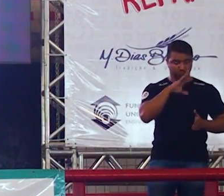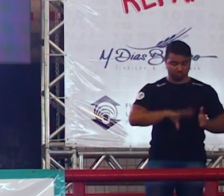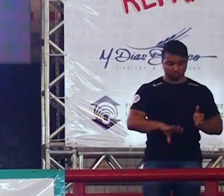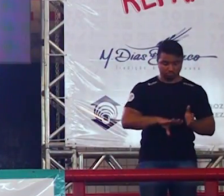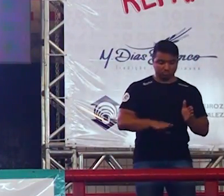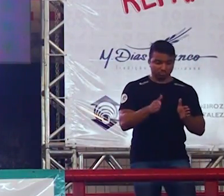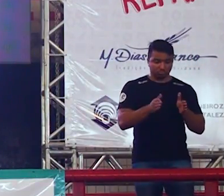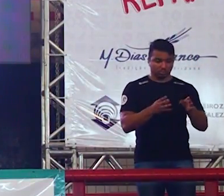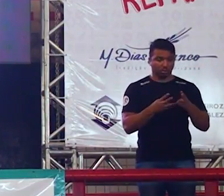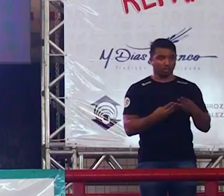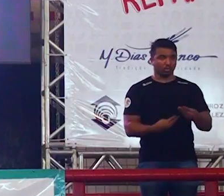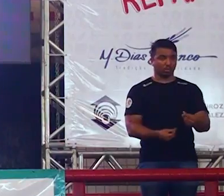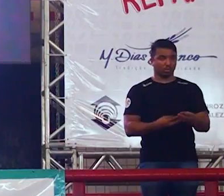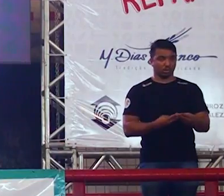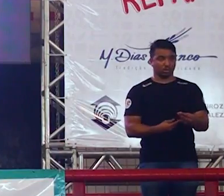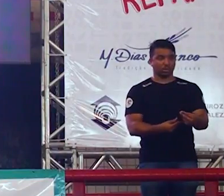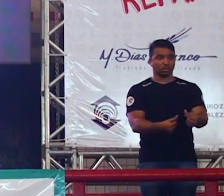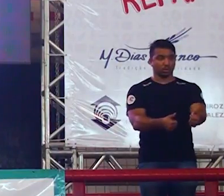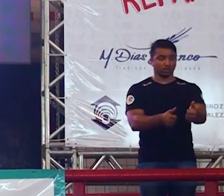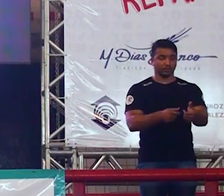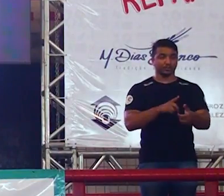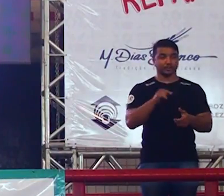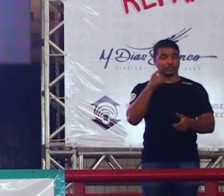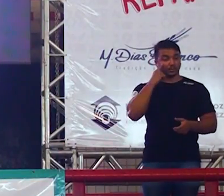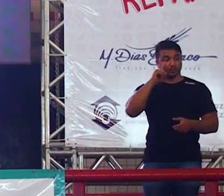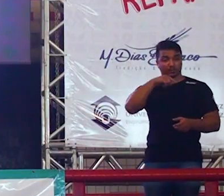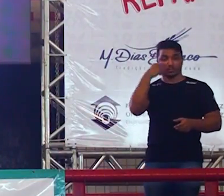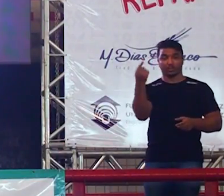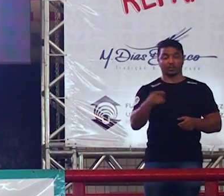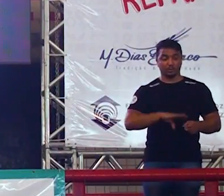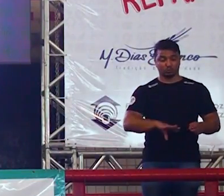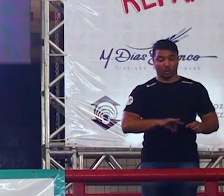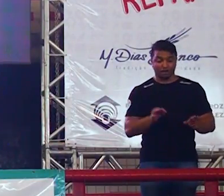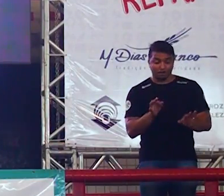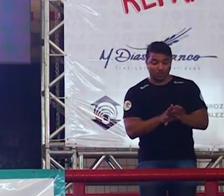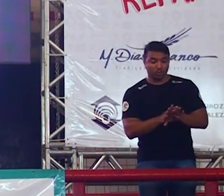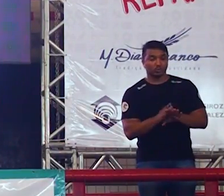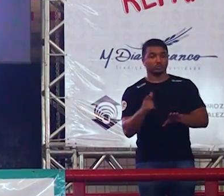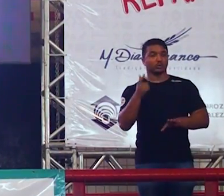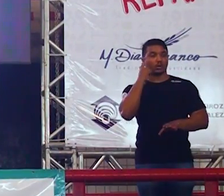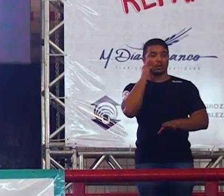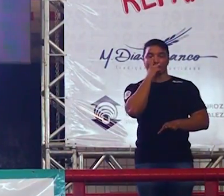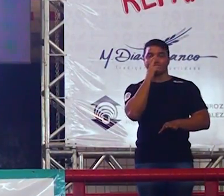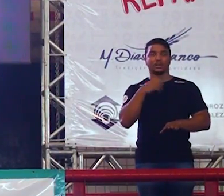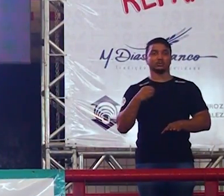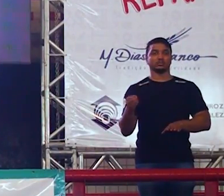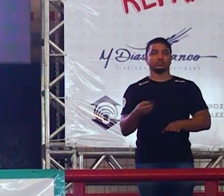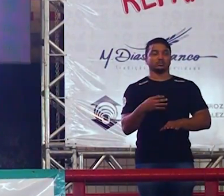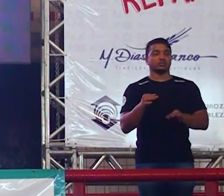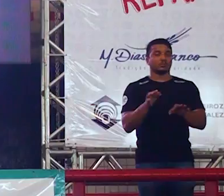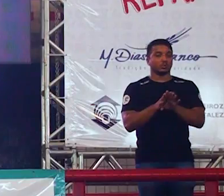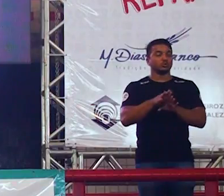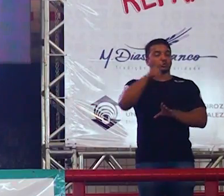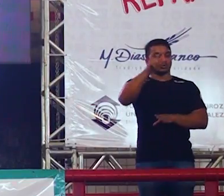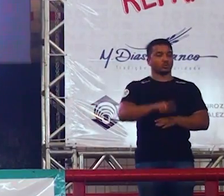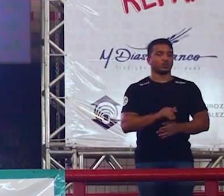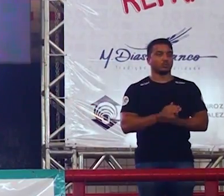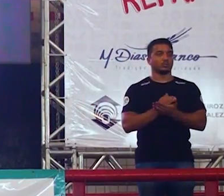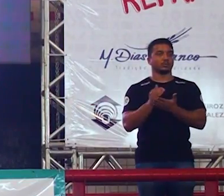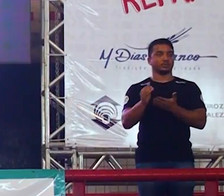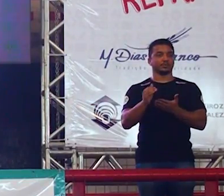você tem a descamação do endométrio. E no pós-menstrual, você vai ter o endométrio formando-se